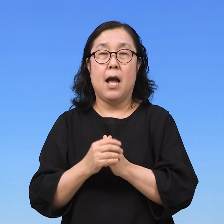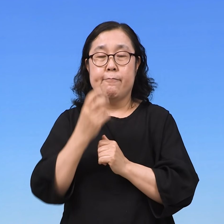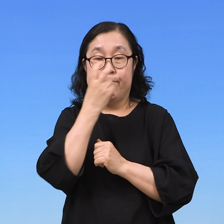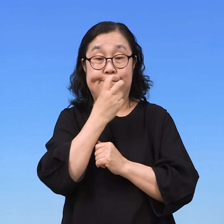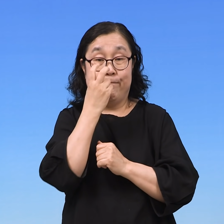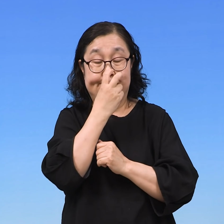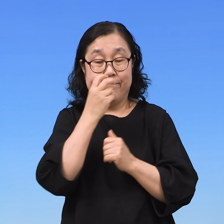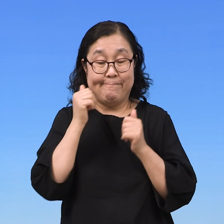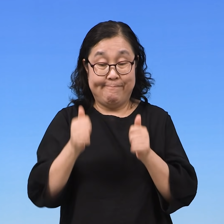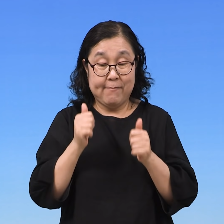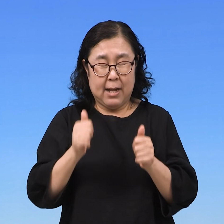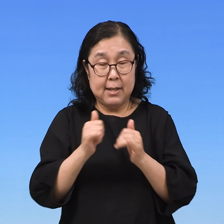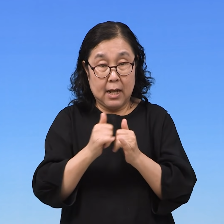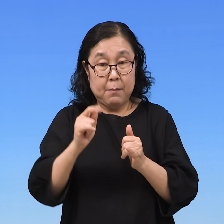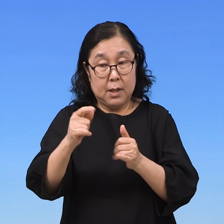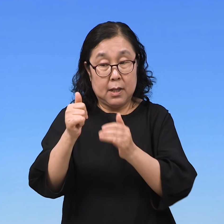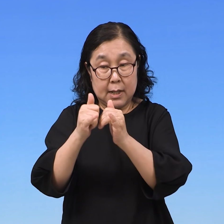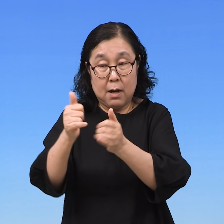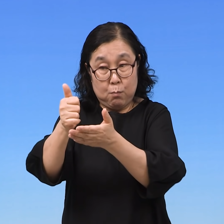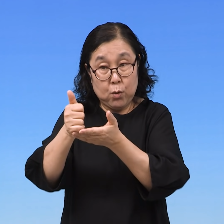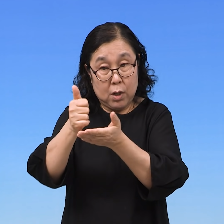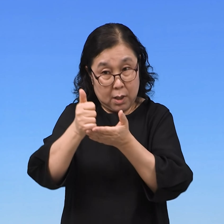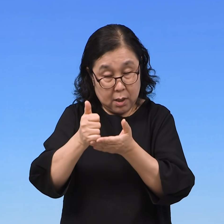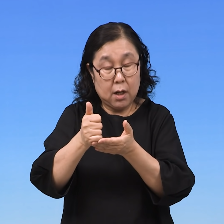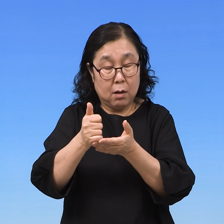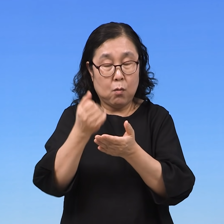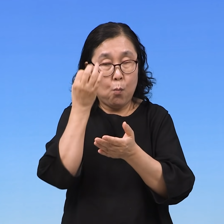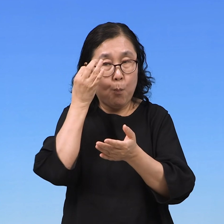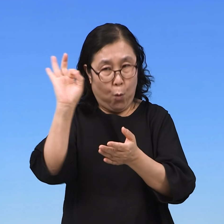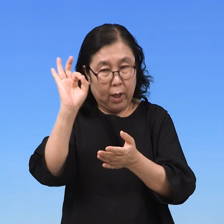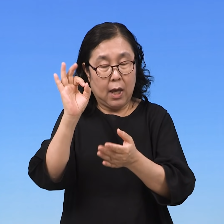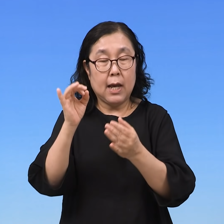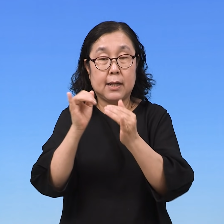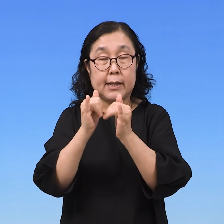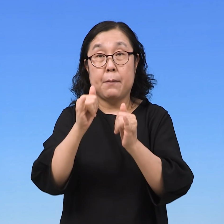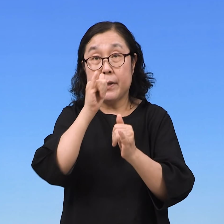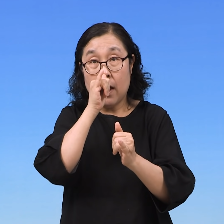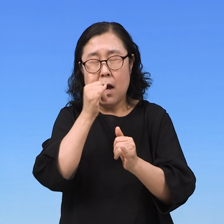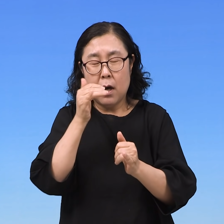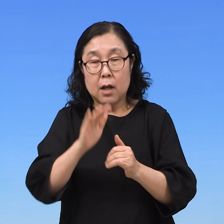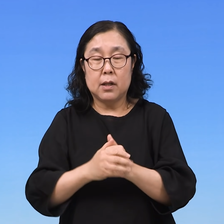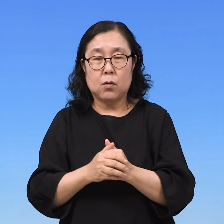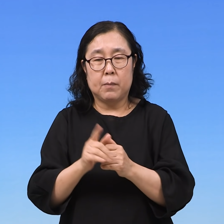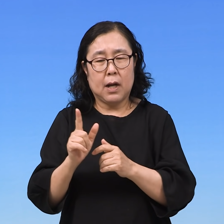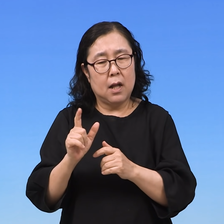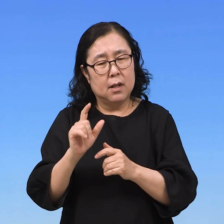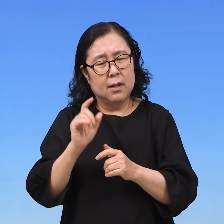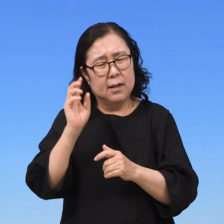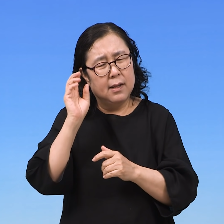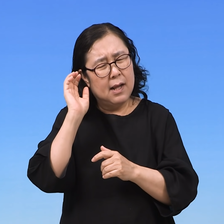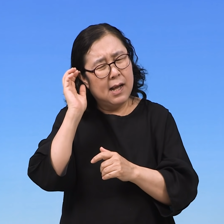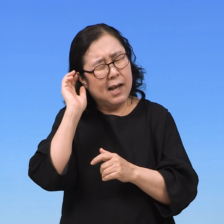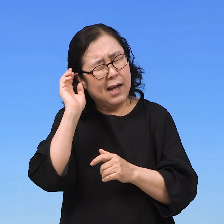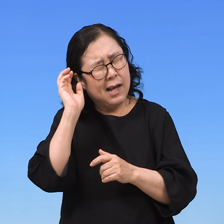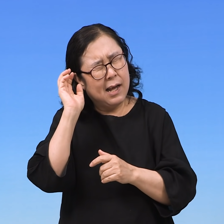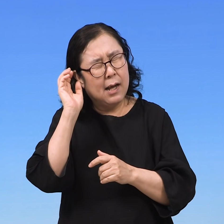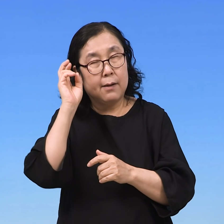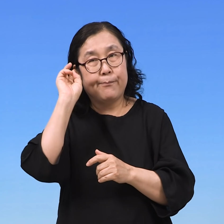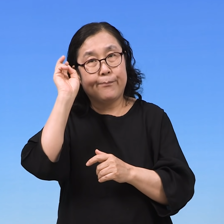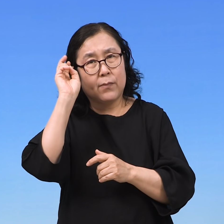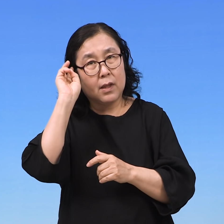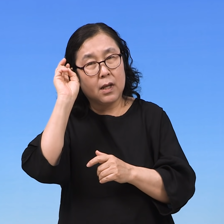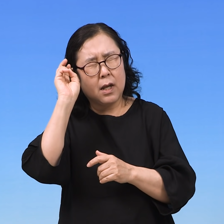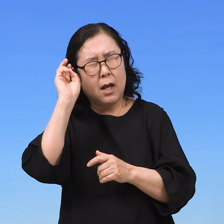모든 교육자들이 이분은 모셔야 된다. 그런데요, 이게 조금 애매한 경우가